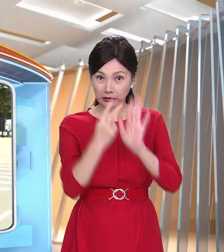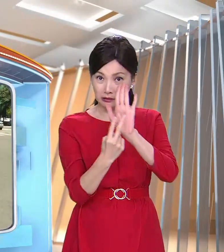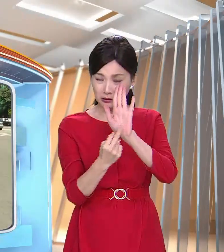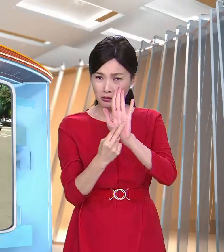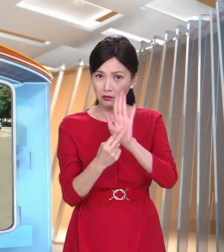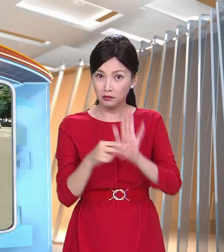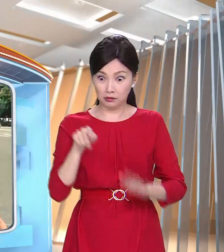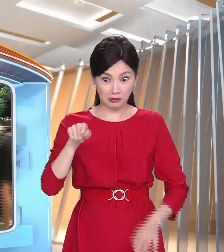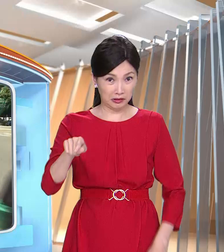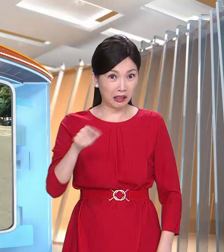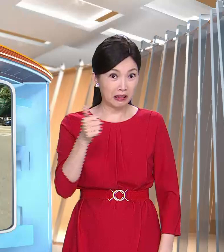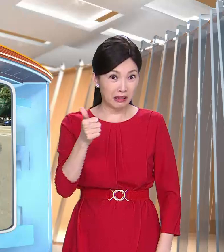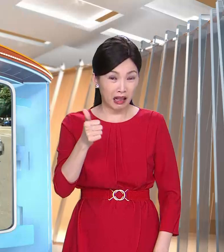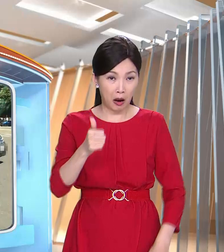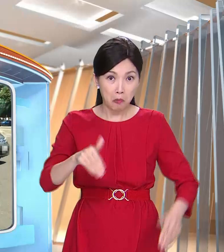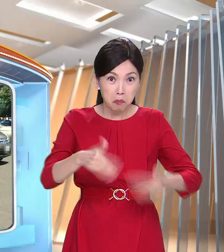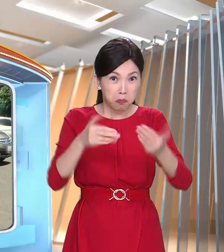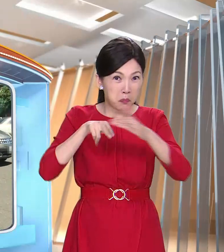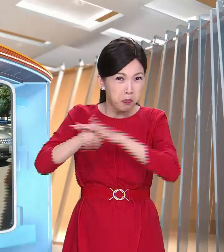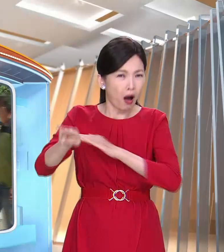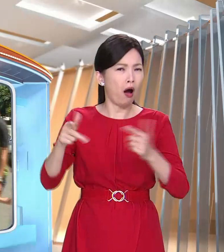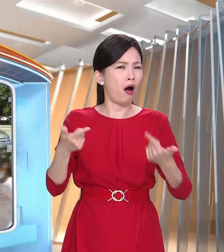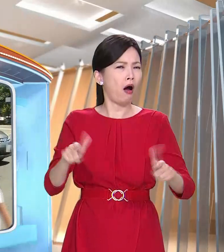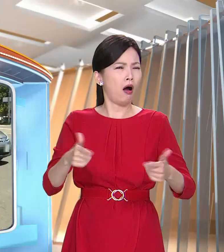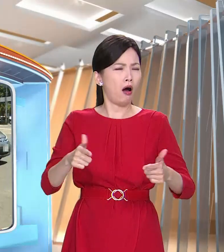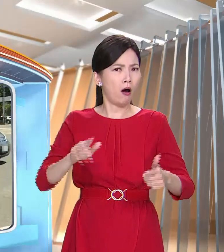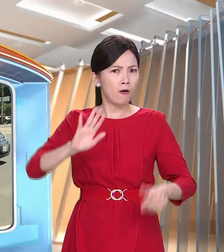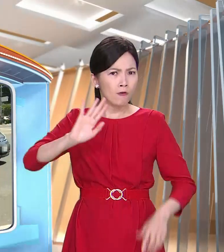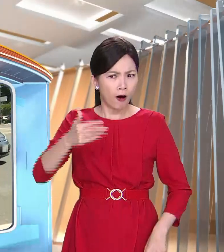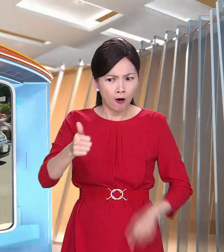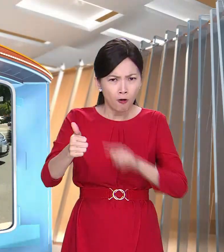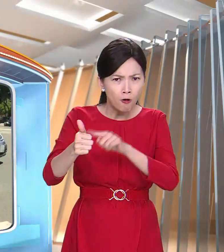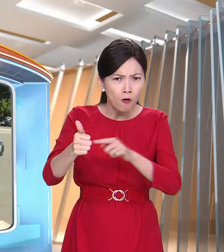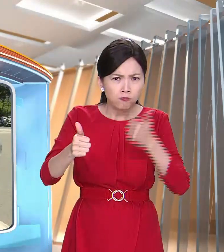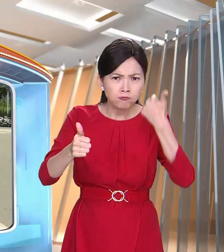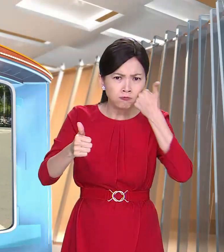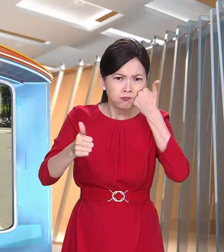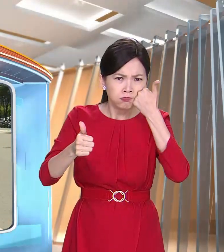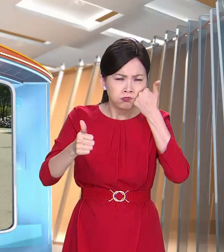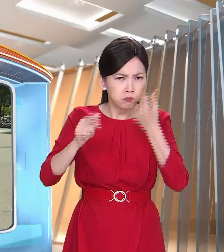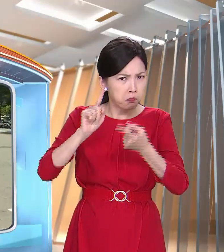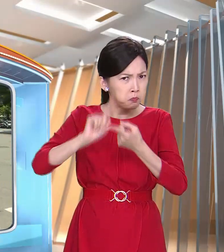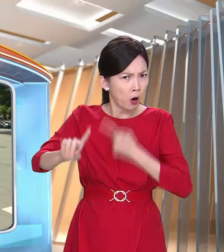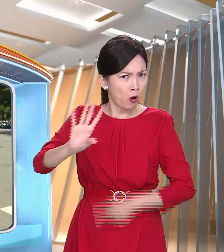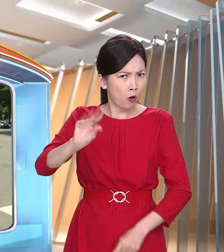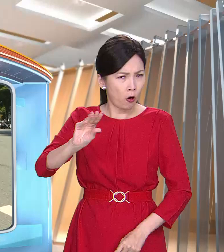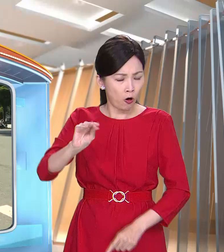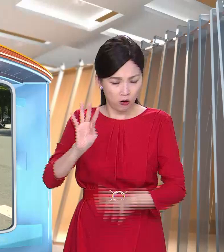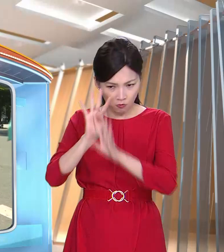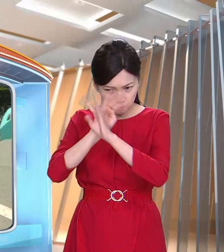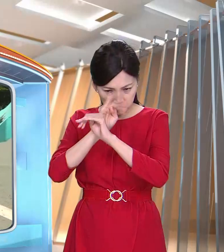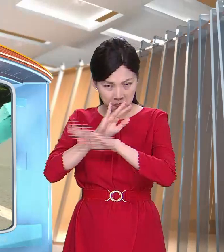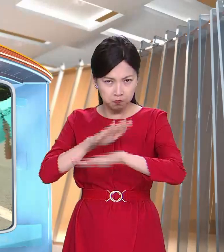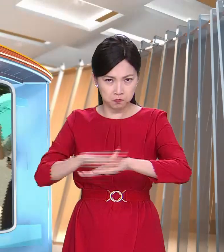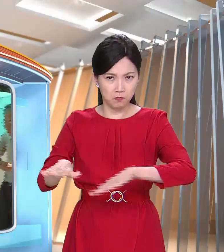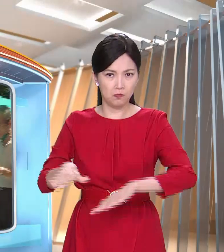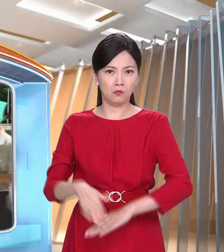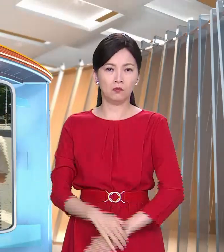警方表示，虽然行人不构成肇逃，但是会确认行人身份，厘清肇事责任。